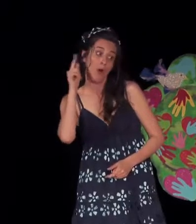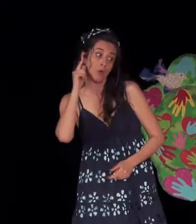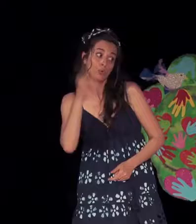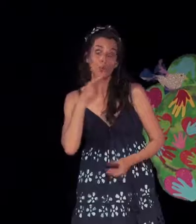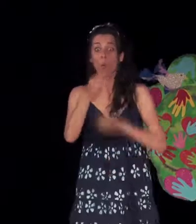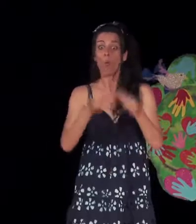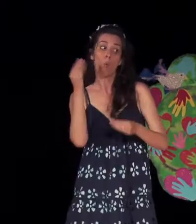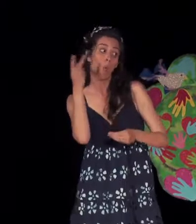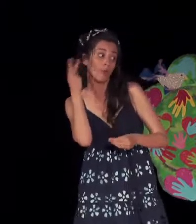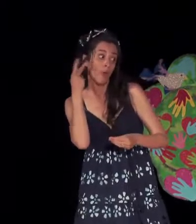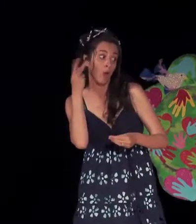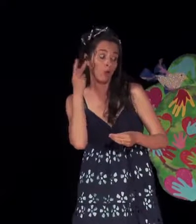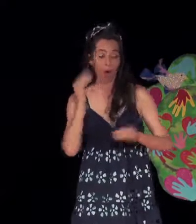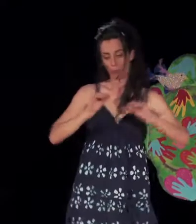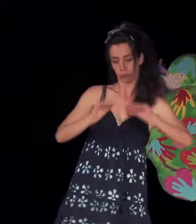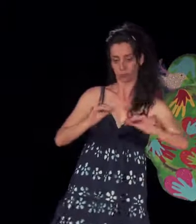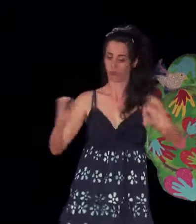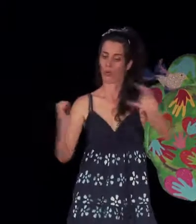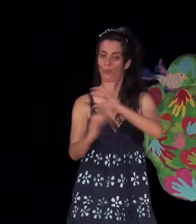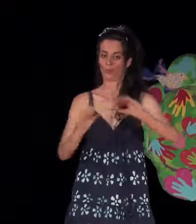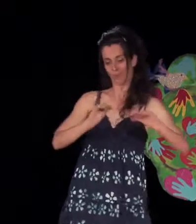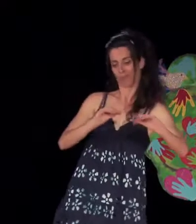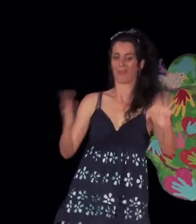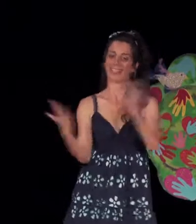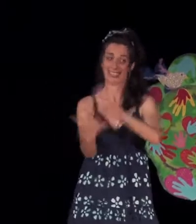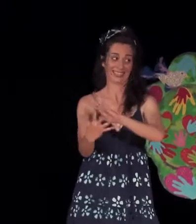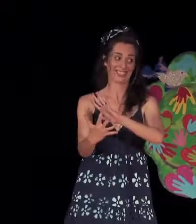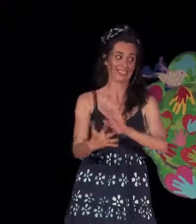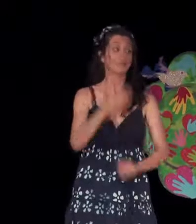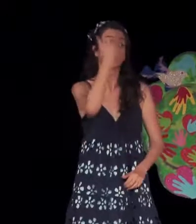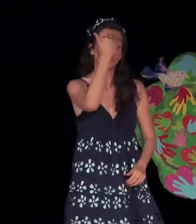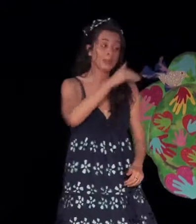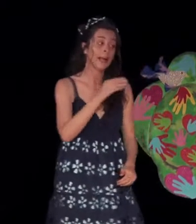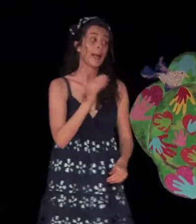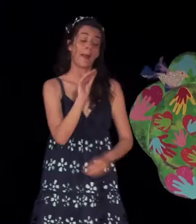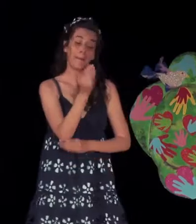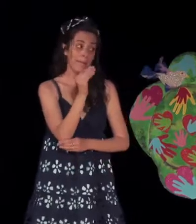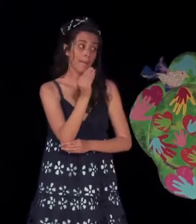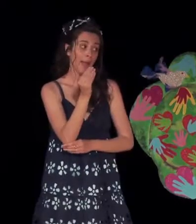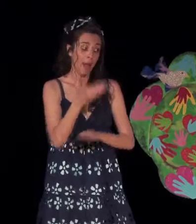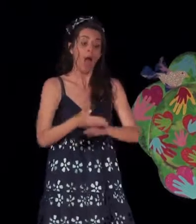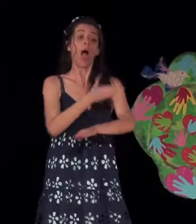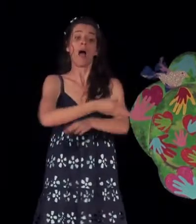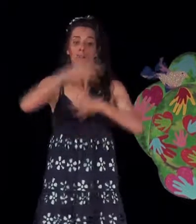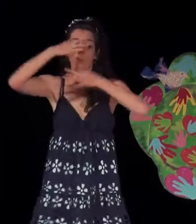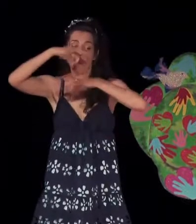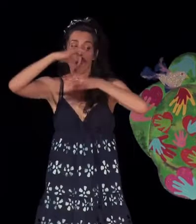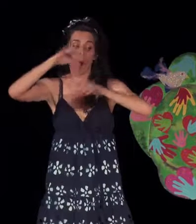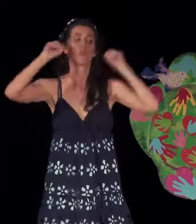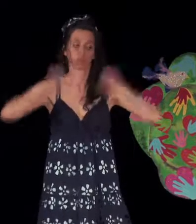leur bébé, qu'il soit sourd ou entendant. Tu sais, les bébés peuvent communiquer avant même de savoir parler.